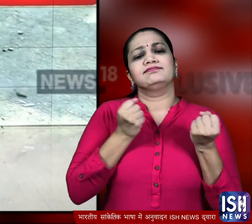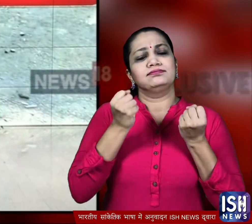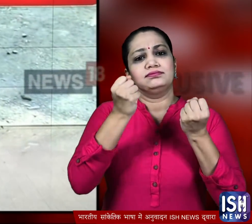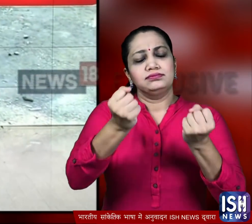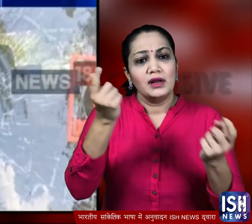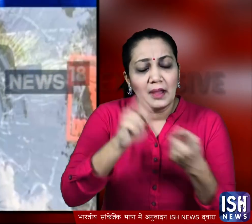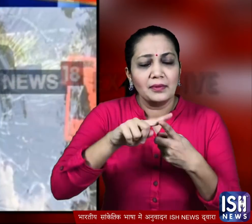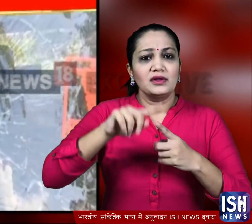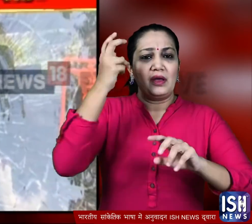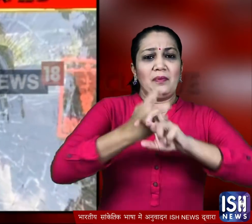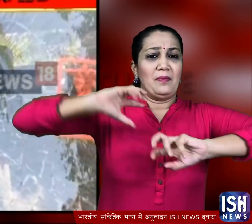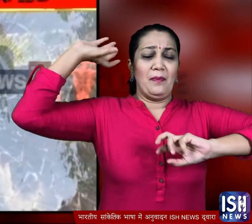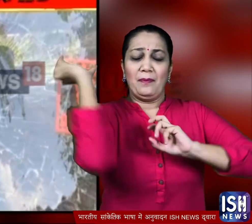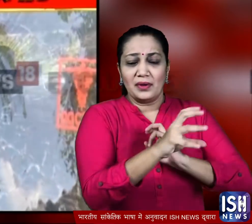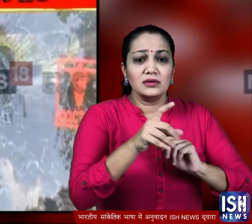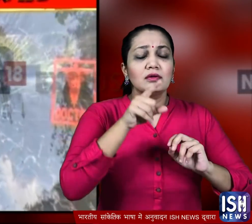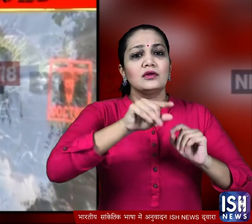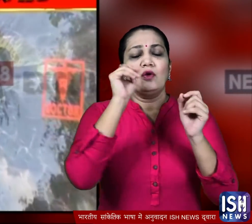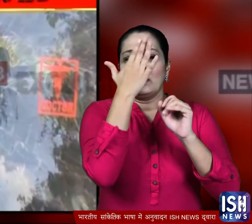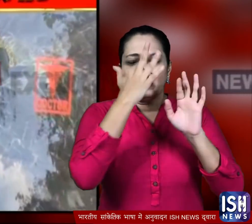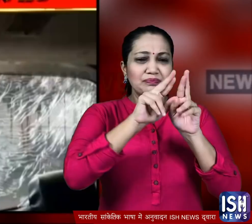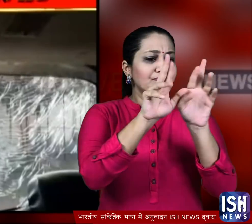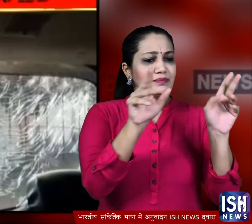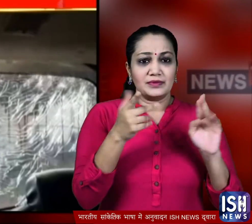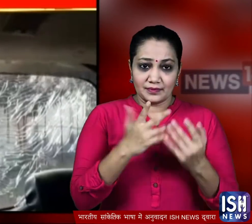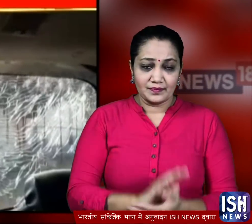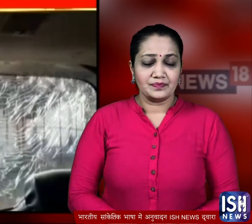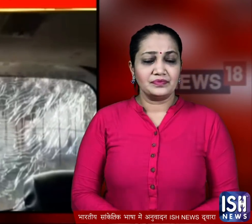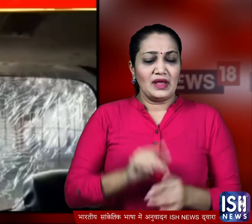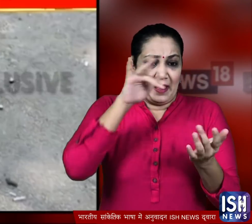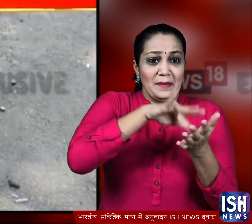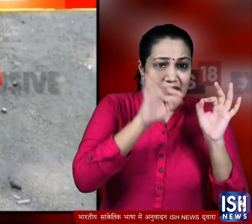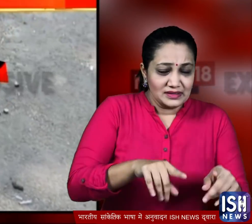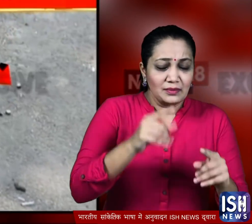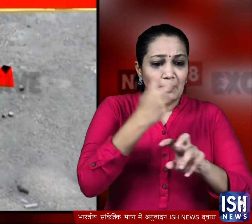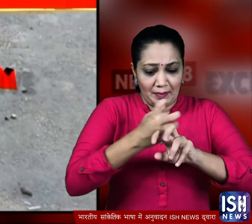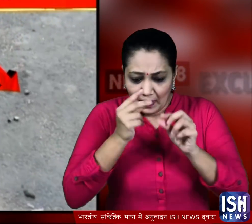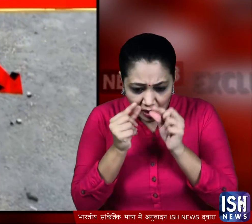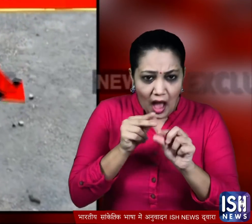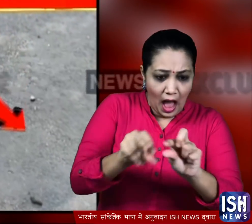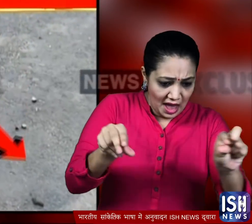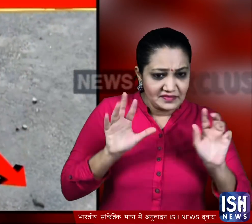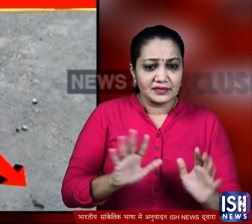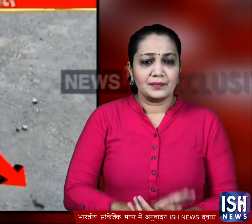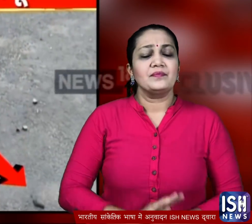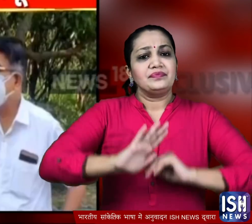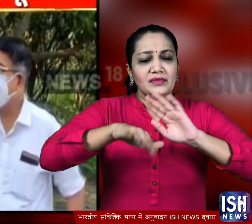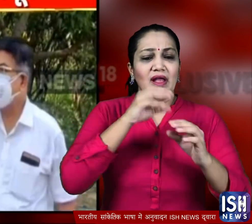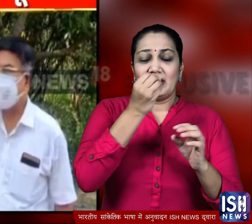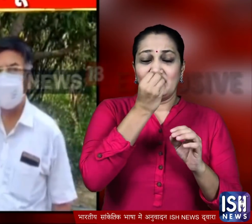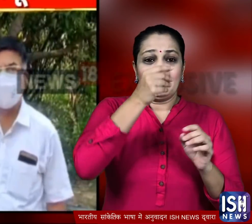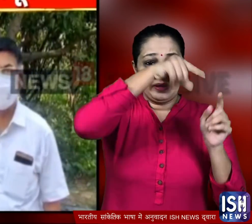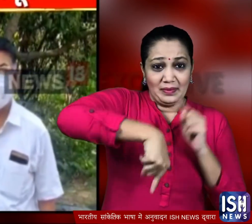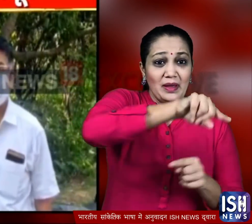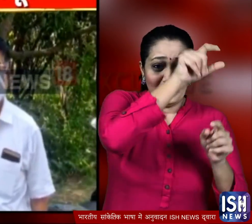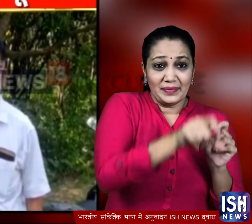थे और इस पत्थरबाजी से उनकी गाड़ी के शीशे चकनाचूर हो गए। घटना वाली जगह पर कुछ पत्थर भी बिखरे दिखाई दिए,